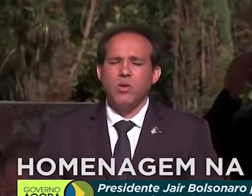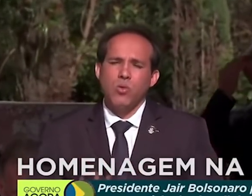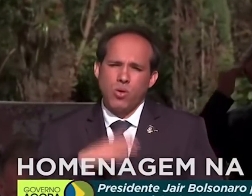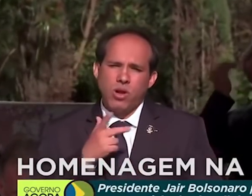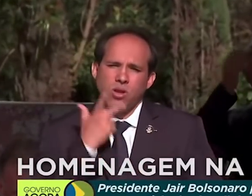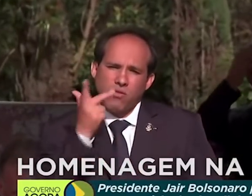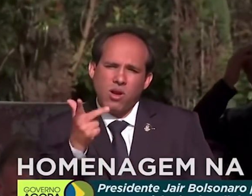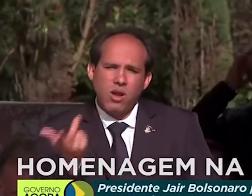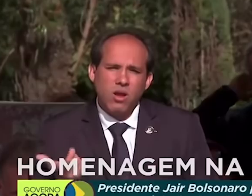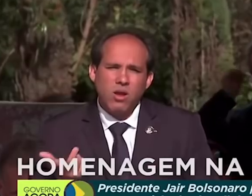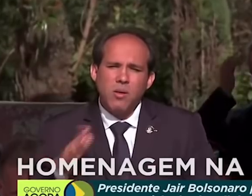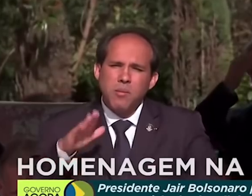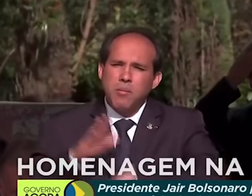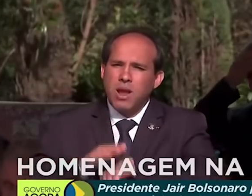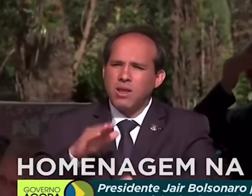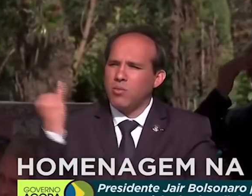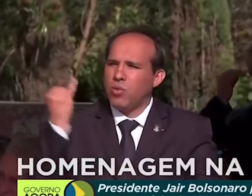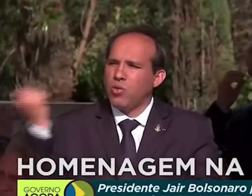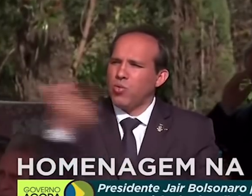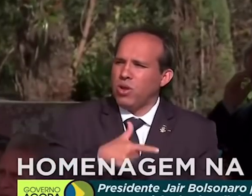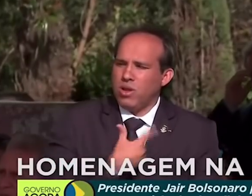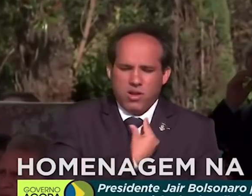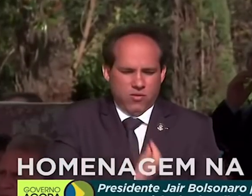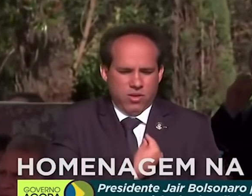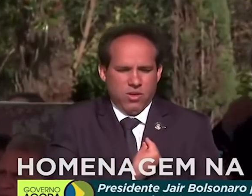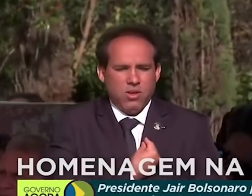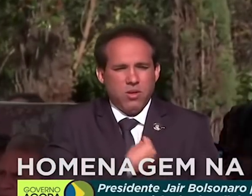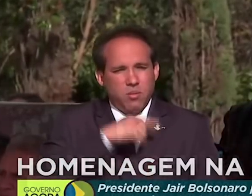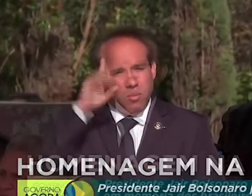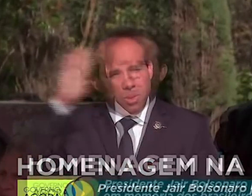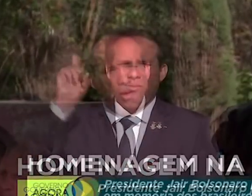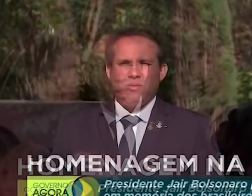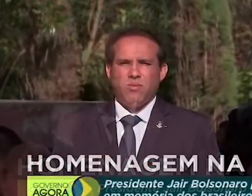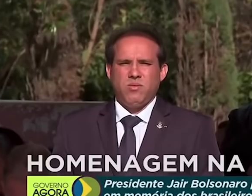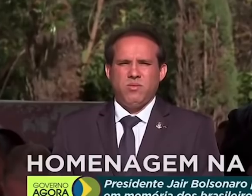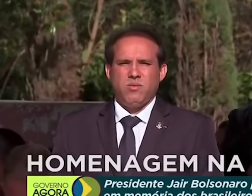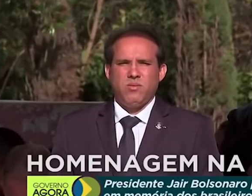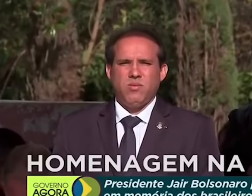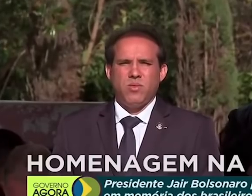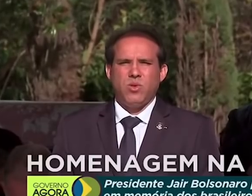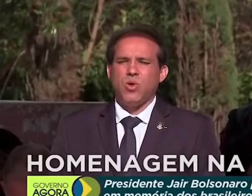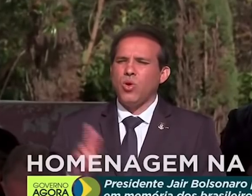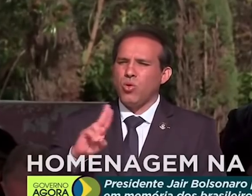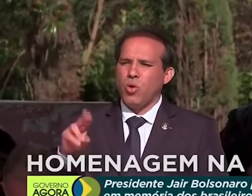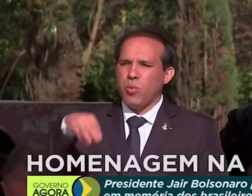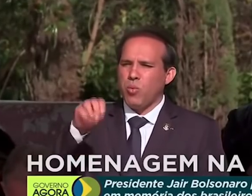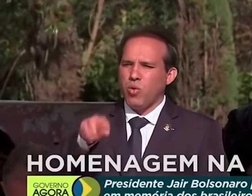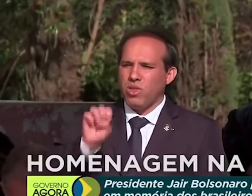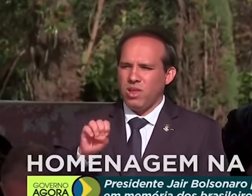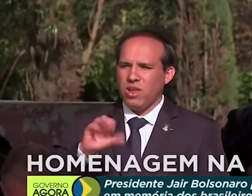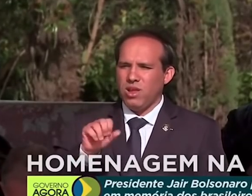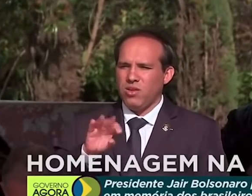dizer, mais importante que a própria vida é a nossa liberdade. Nomes como Monte